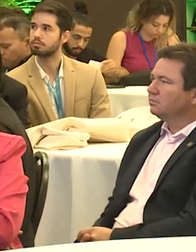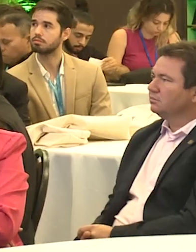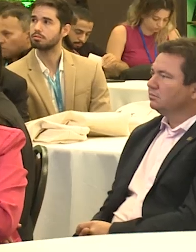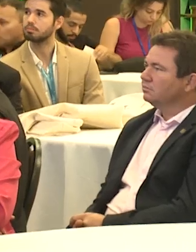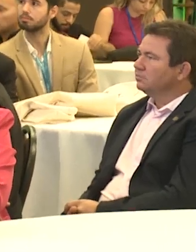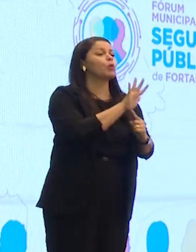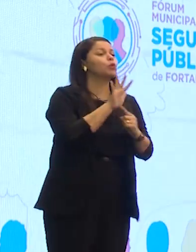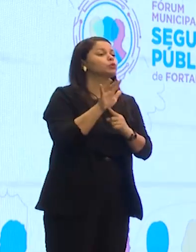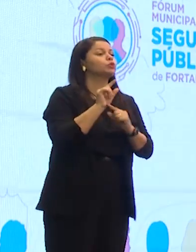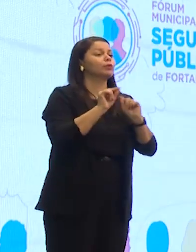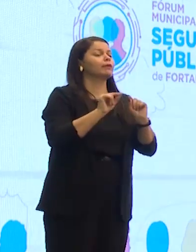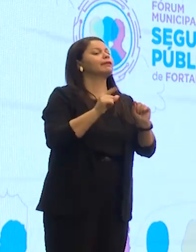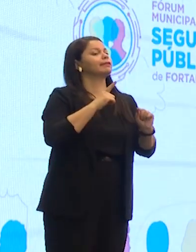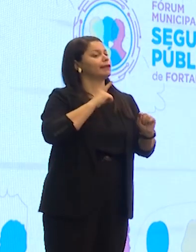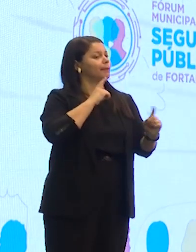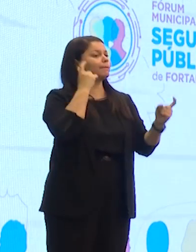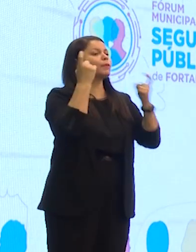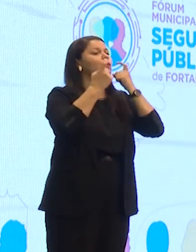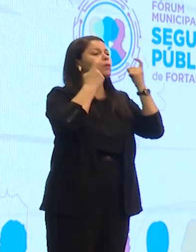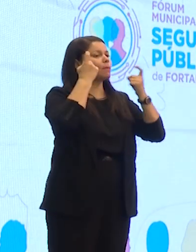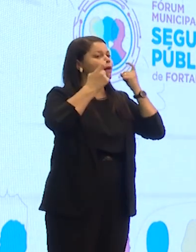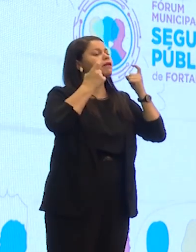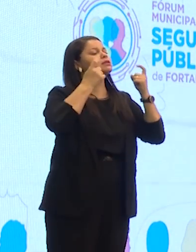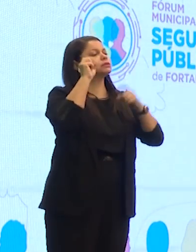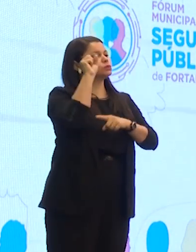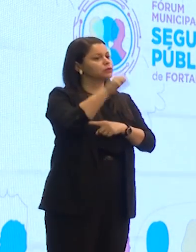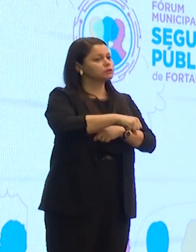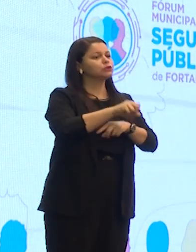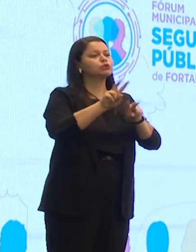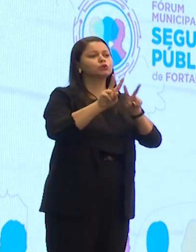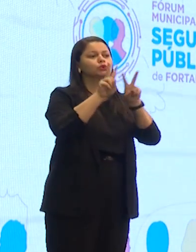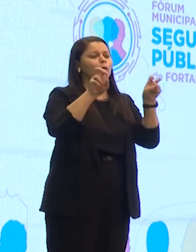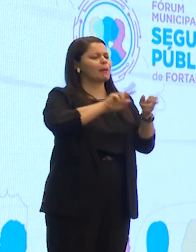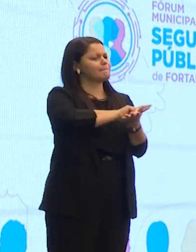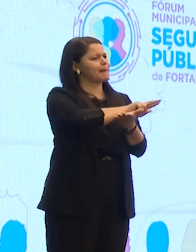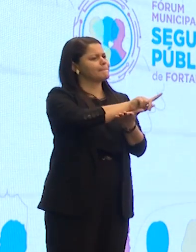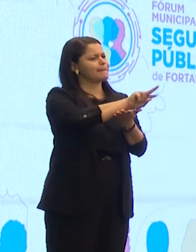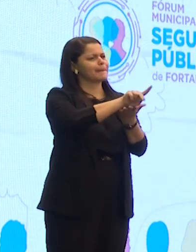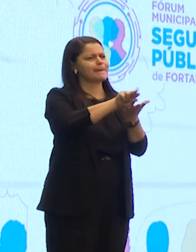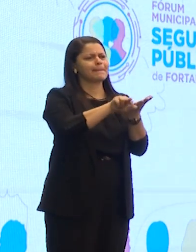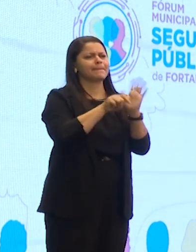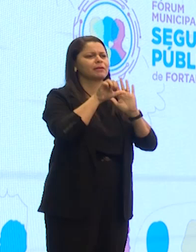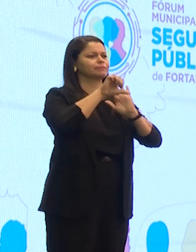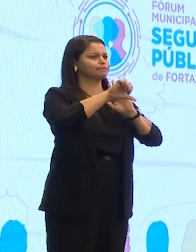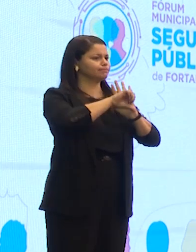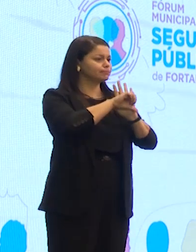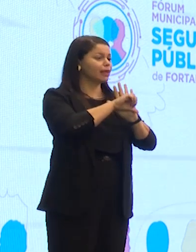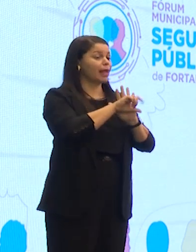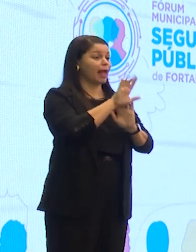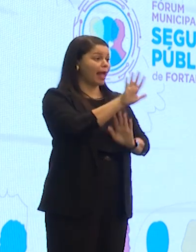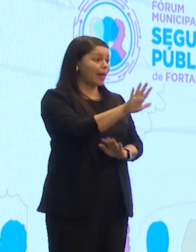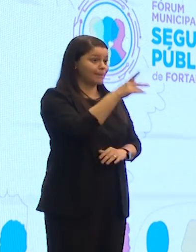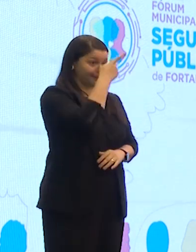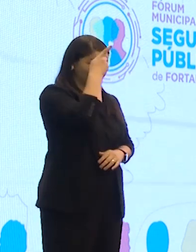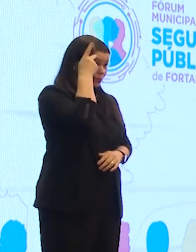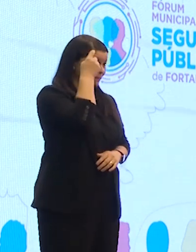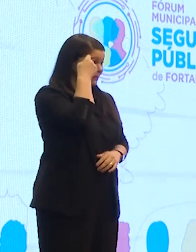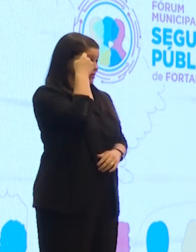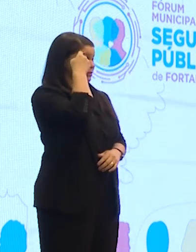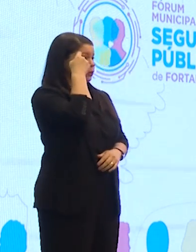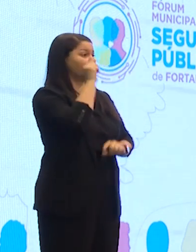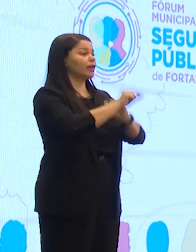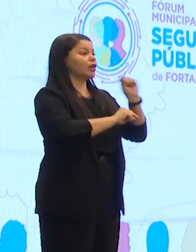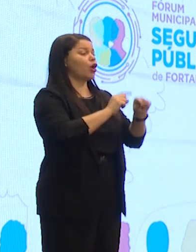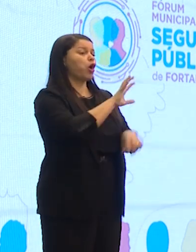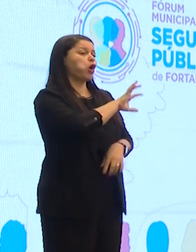toda sorte de crimes. Há quem pense que o roubo ou furto de um celular não é um crime grave,